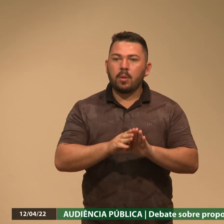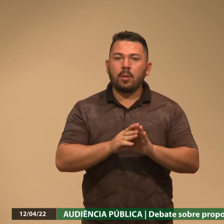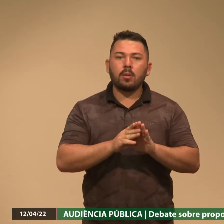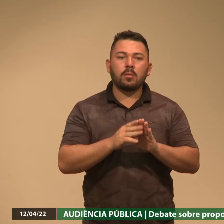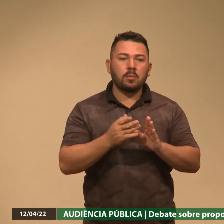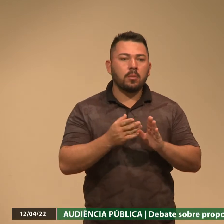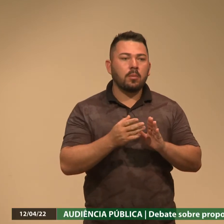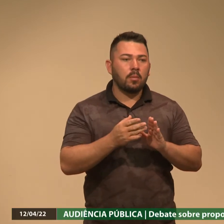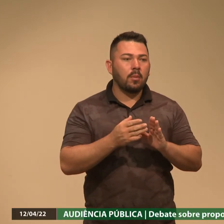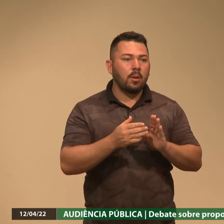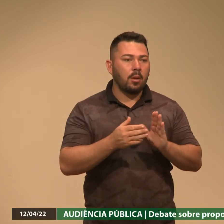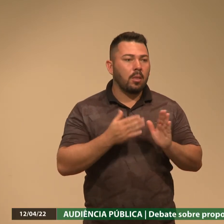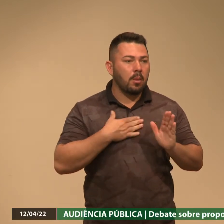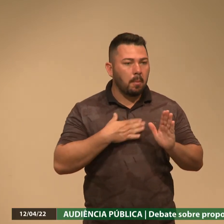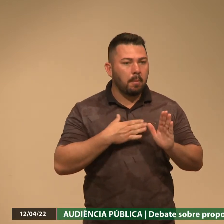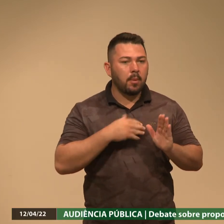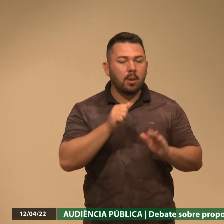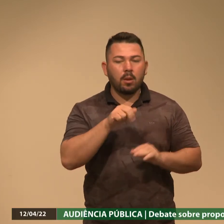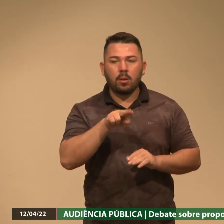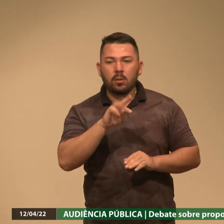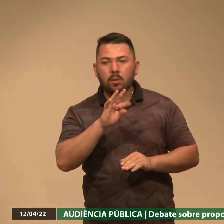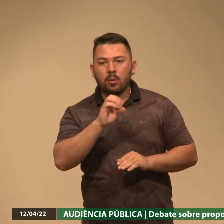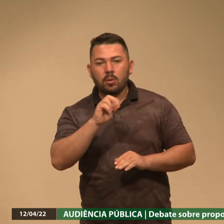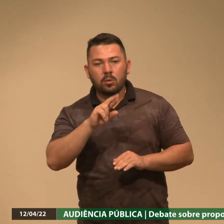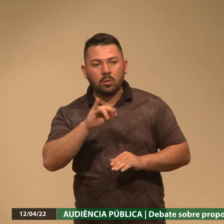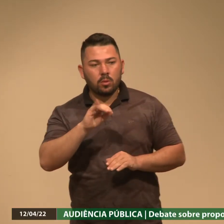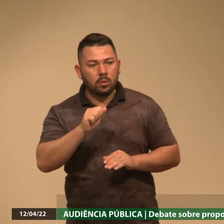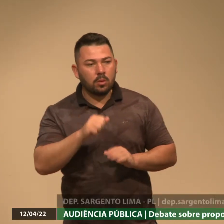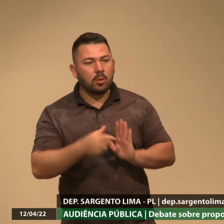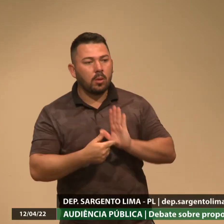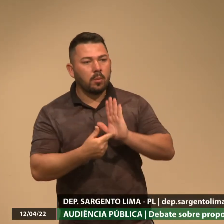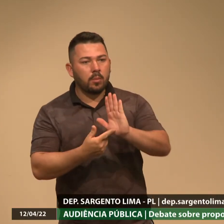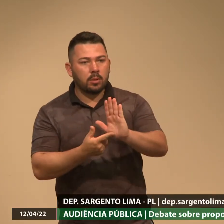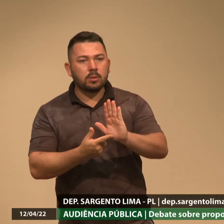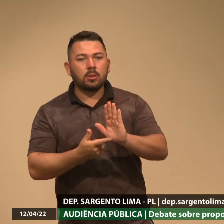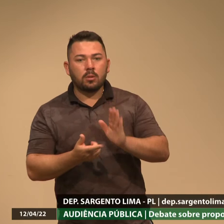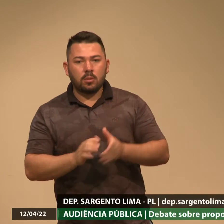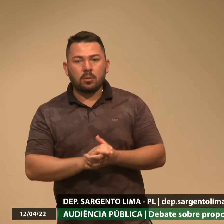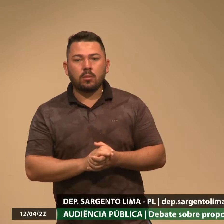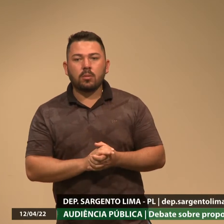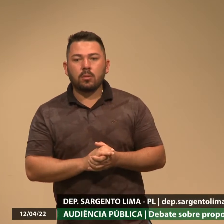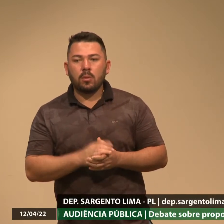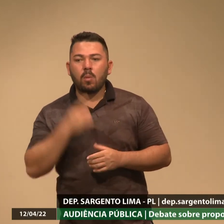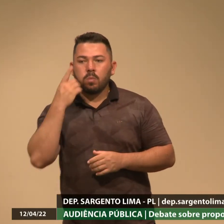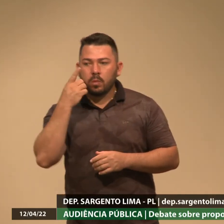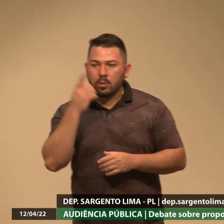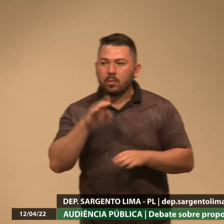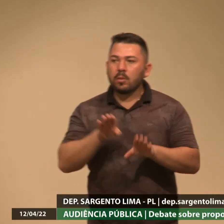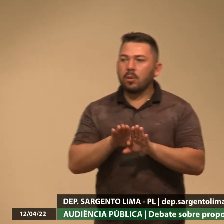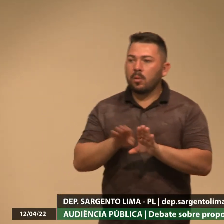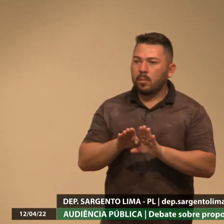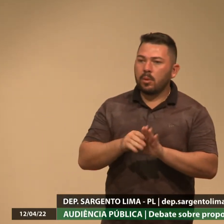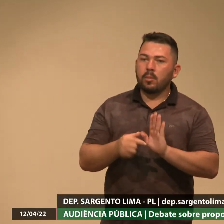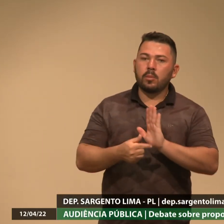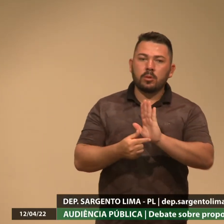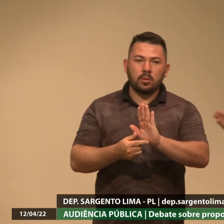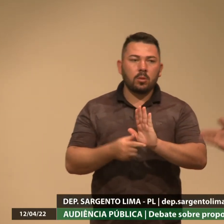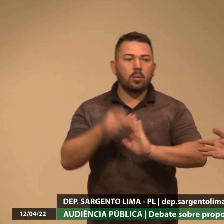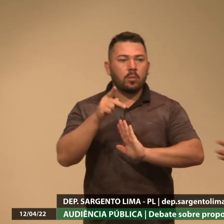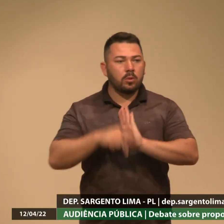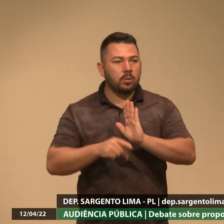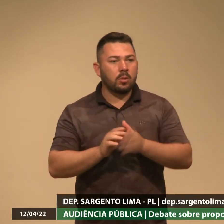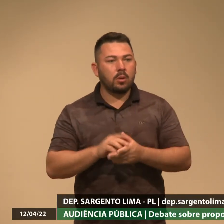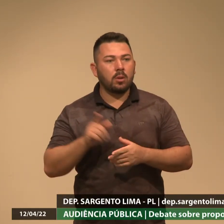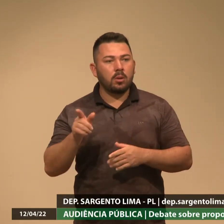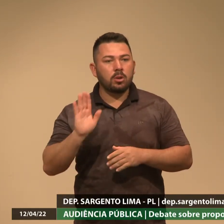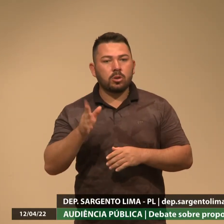de minha autoria Olá pessoal a presidência projeto do deputado também apresentou o projeto ele